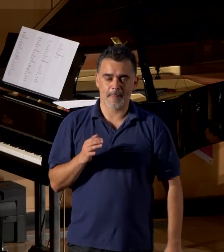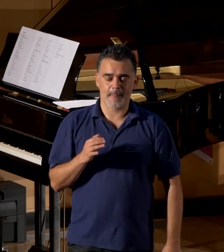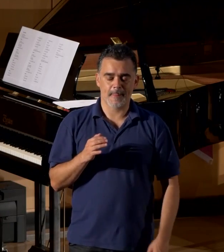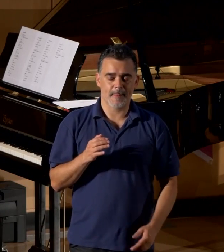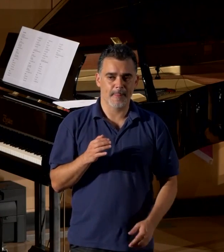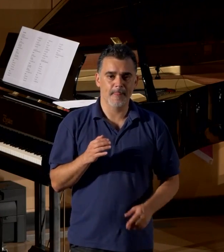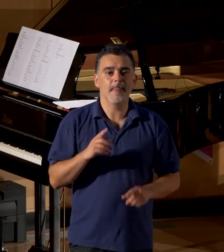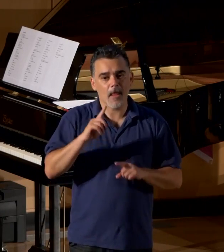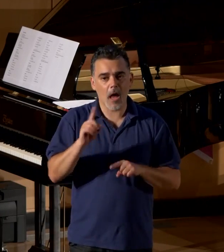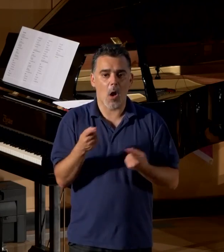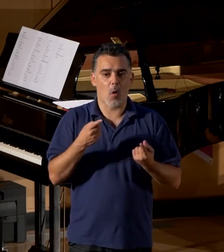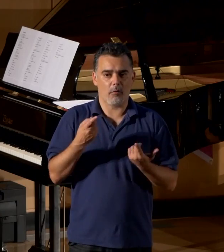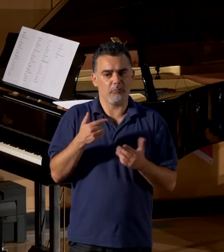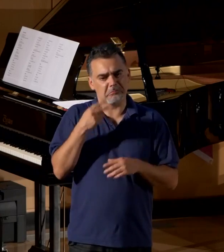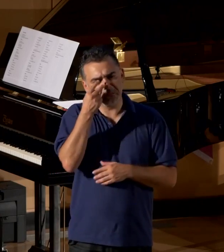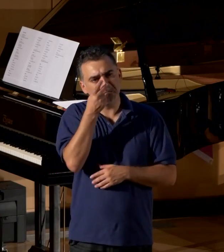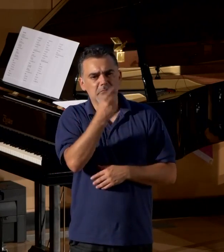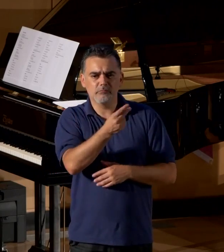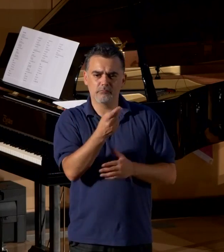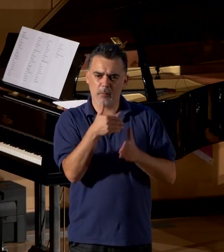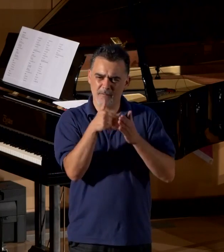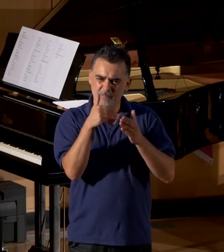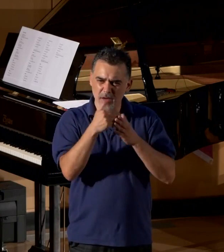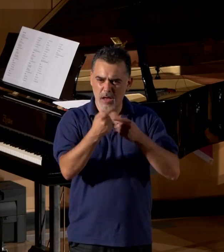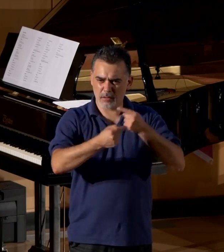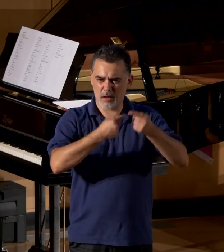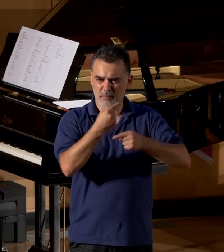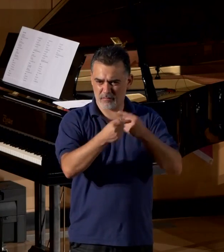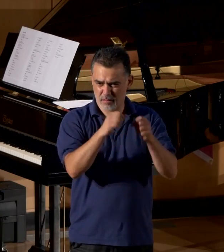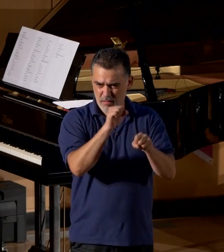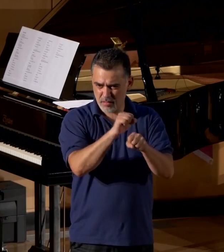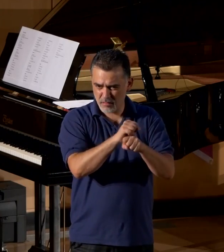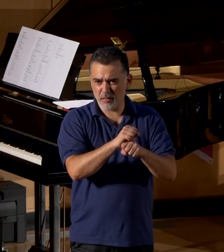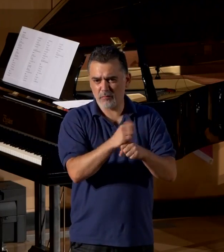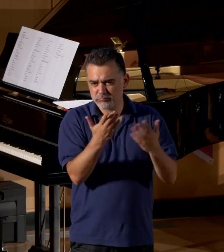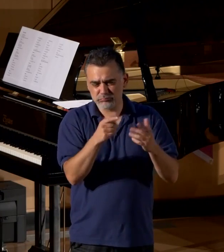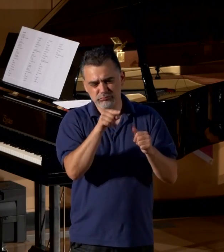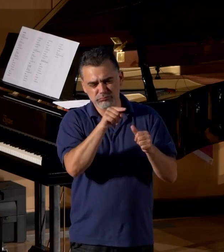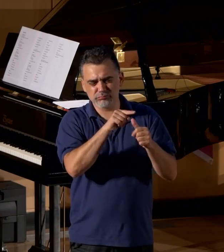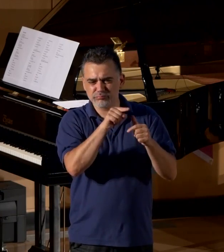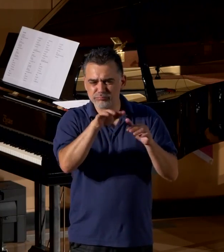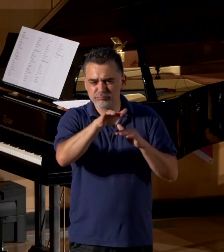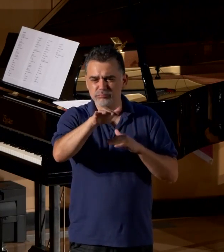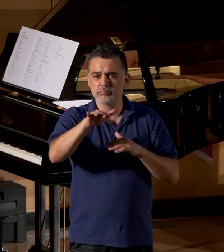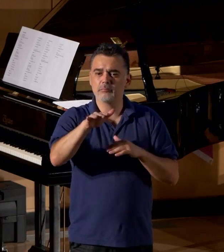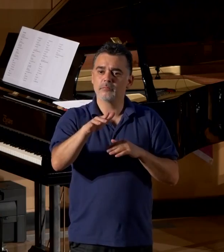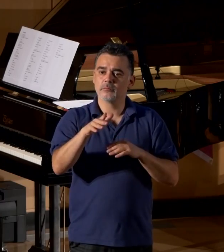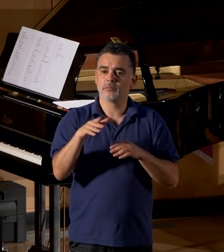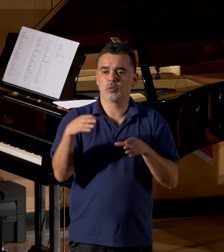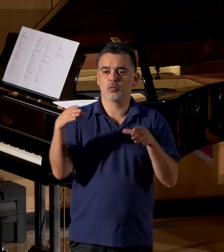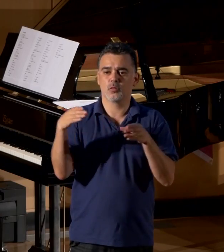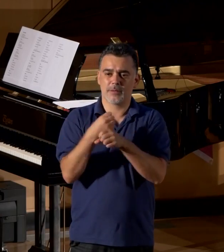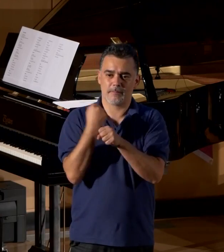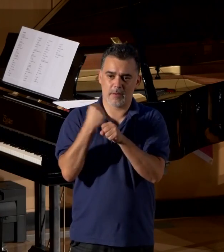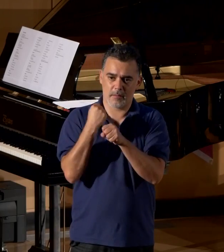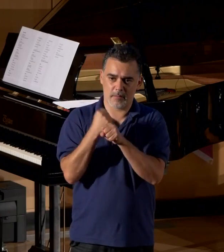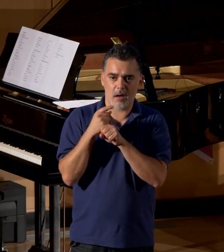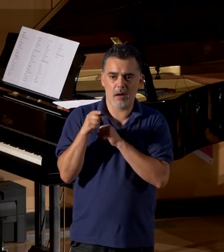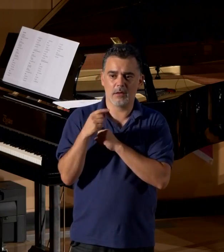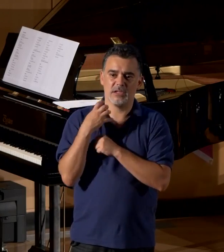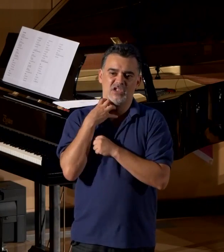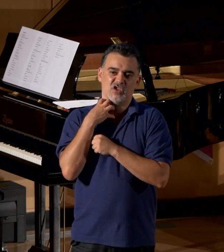Wir sehen aber auch noch Entwicklungspotenzial, zum Beispiel im Bereich der Zusammenarbeit mit der Suchthilfe. Da haben wir ja auch vor allem